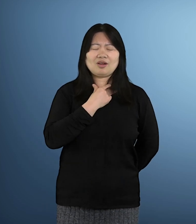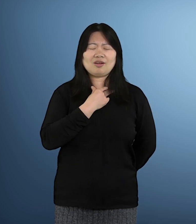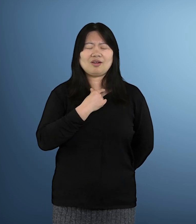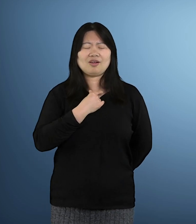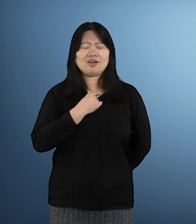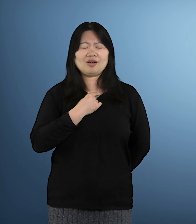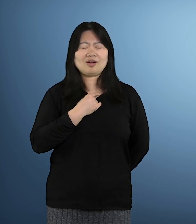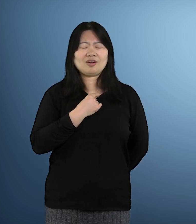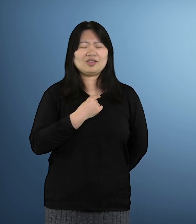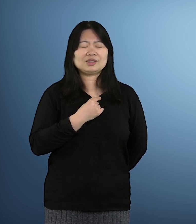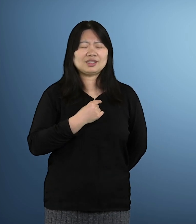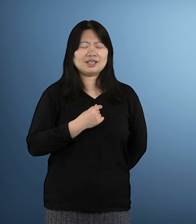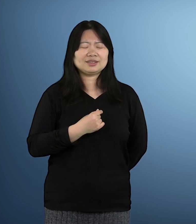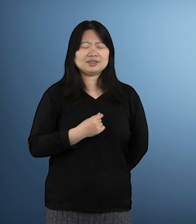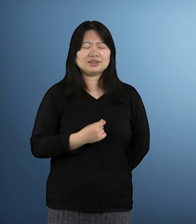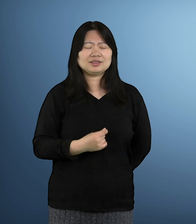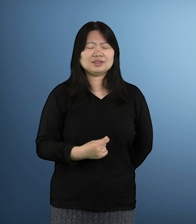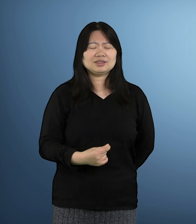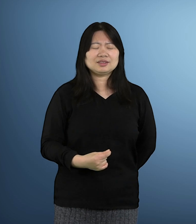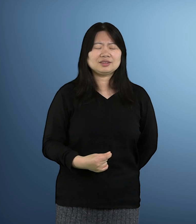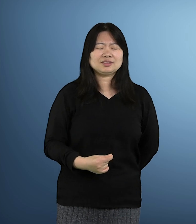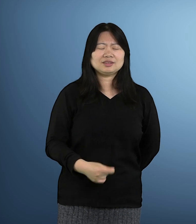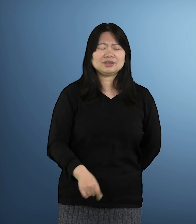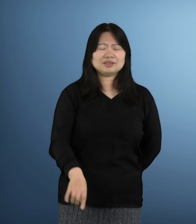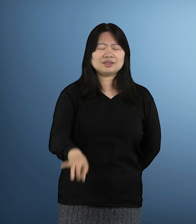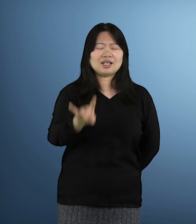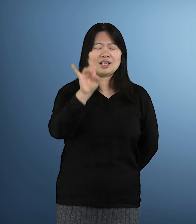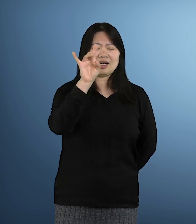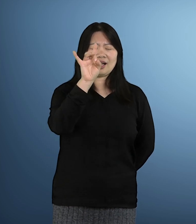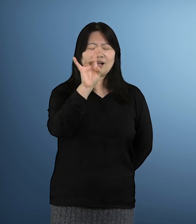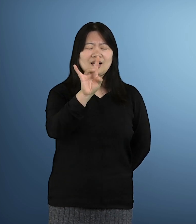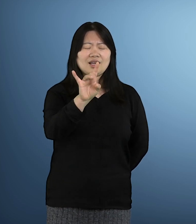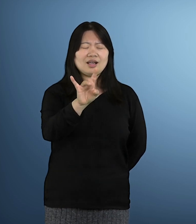내가 원하는